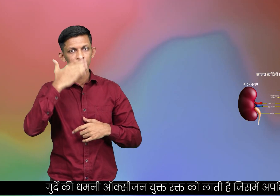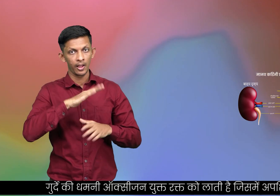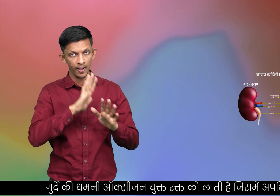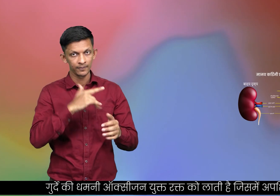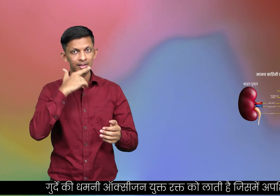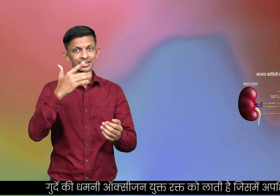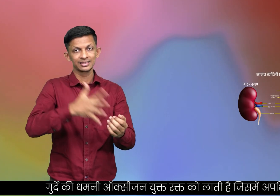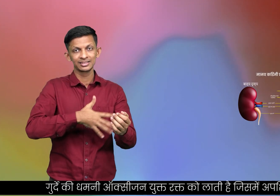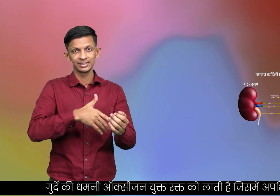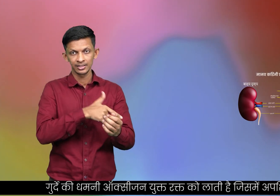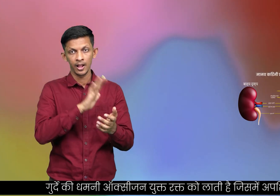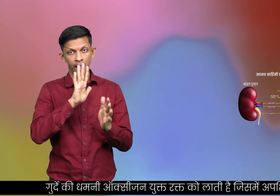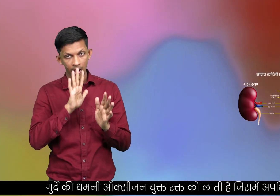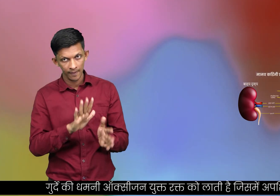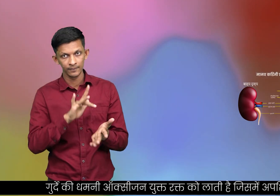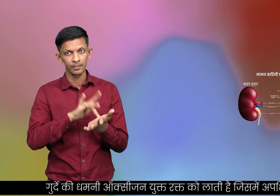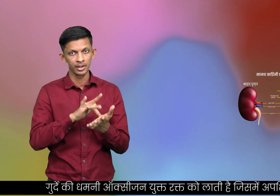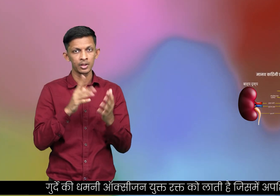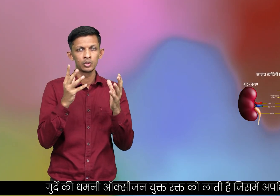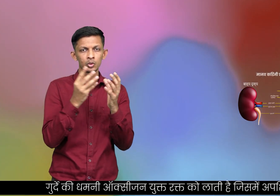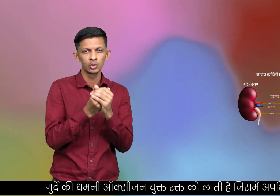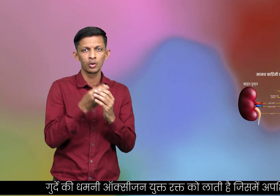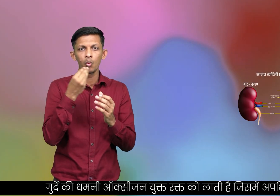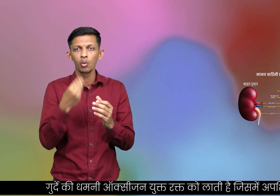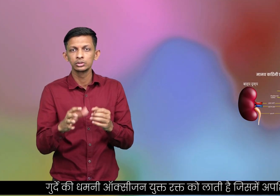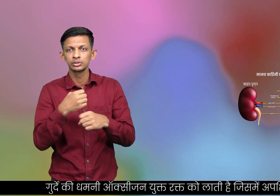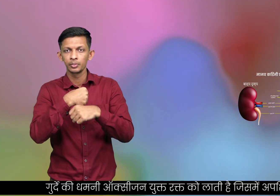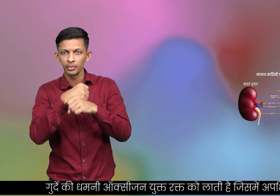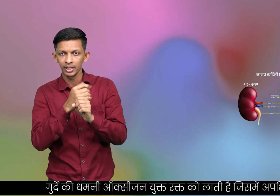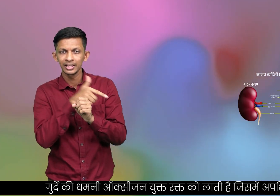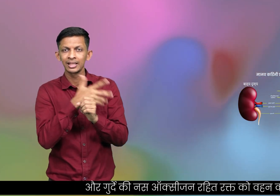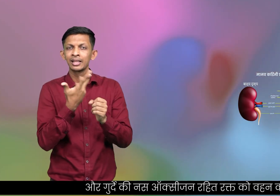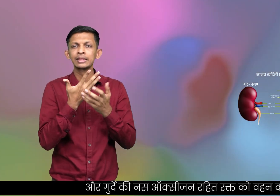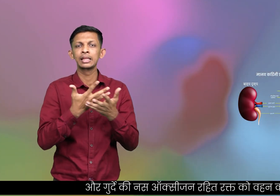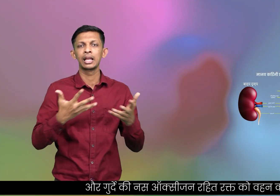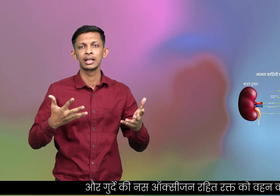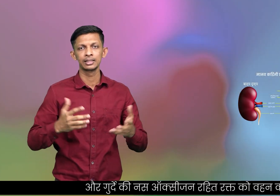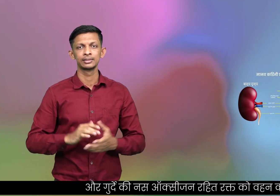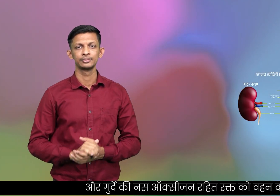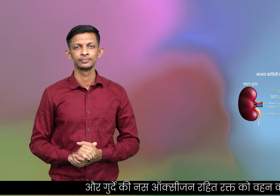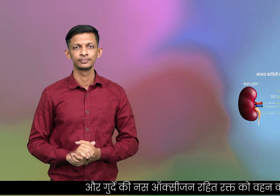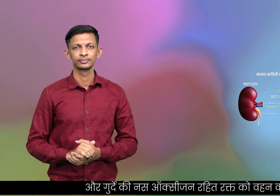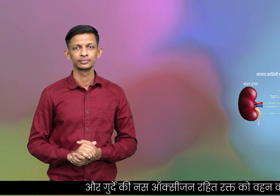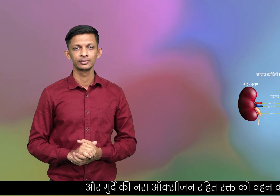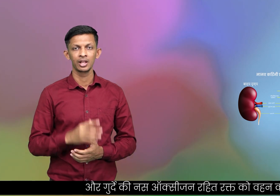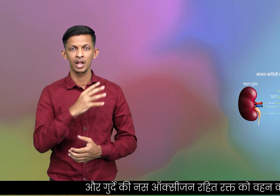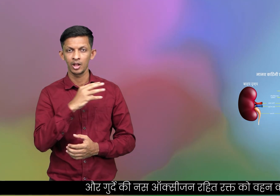है जिसमें अपशिष्ट पदार्थ होते हैं और गुर्दे की नस